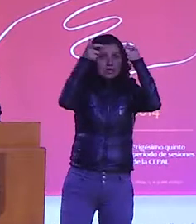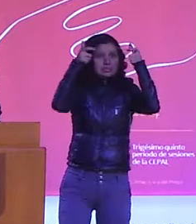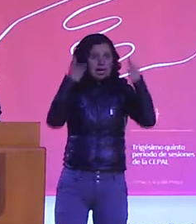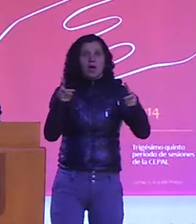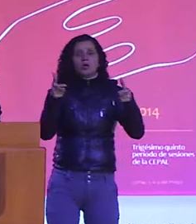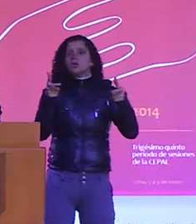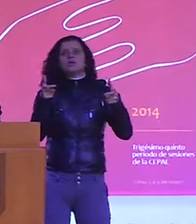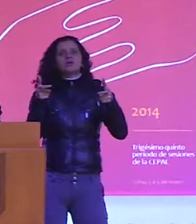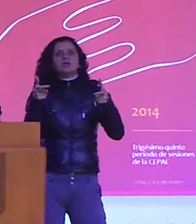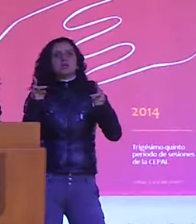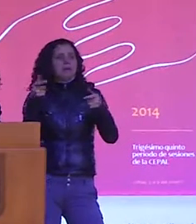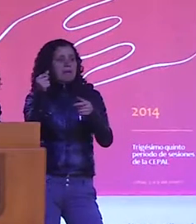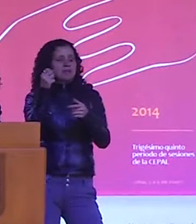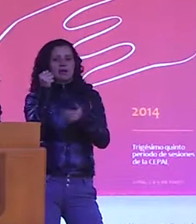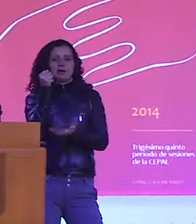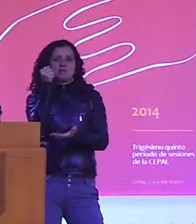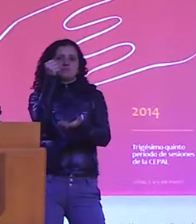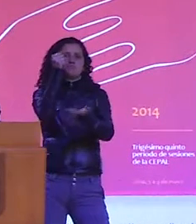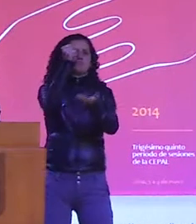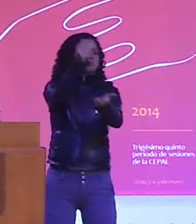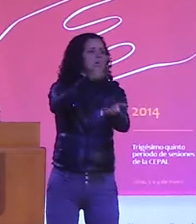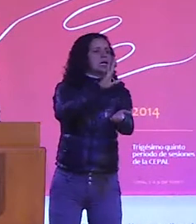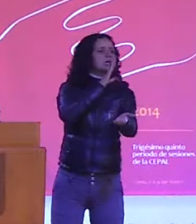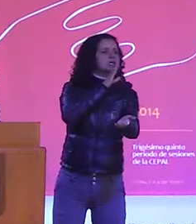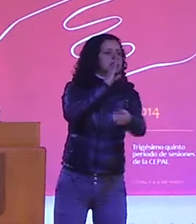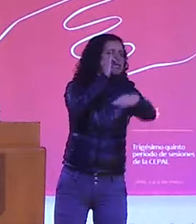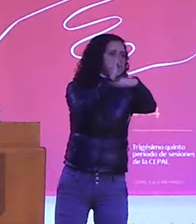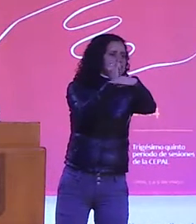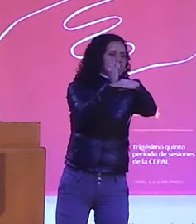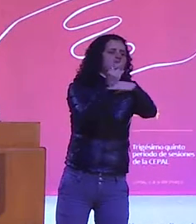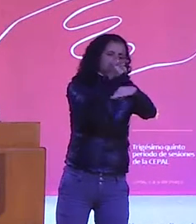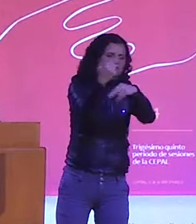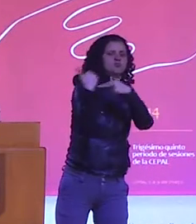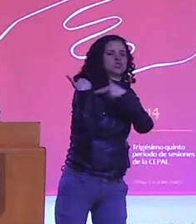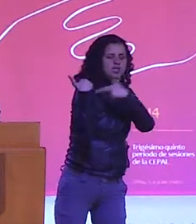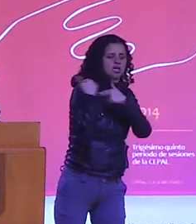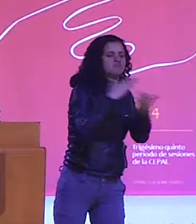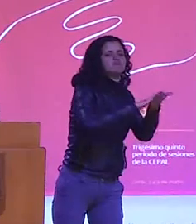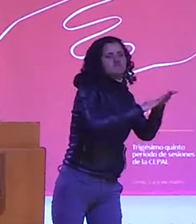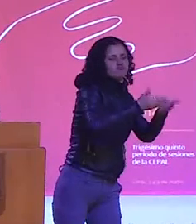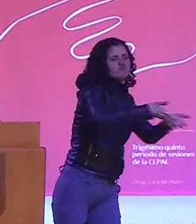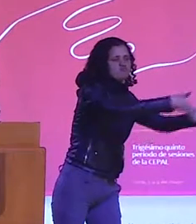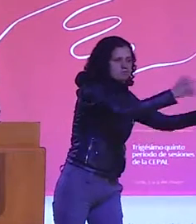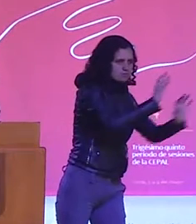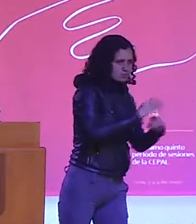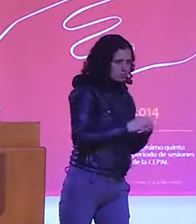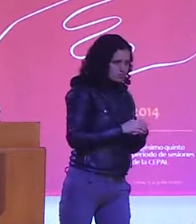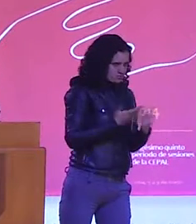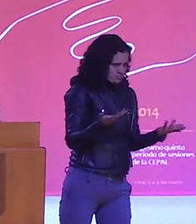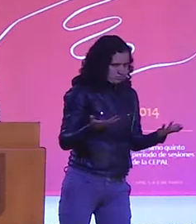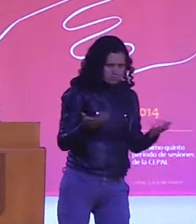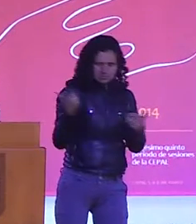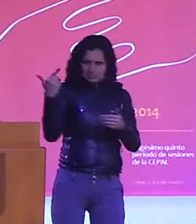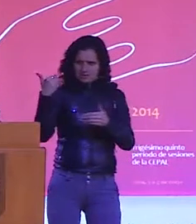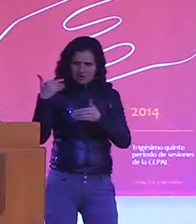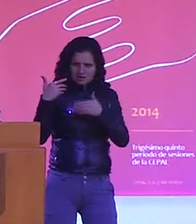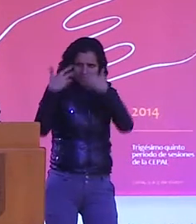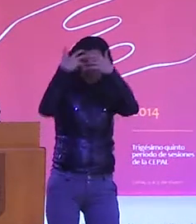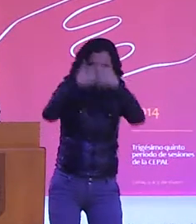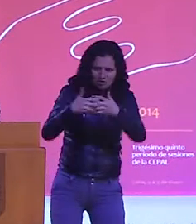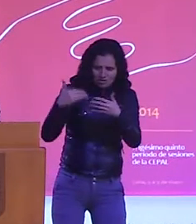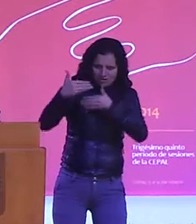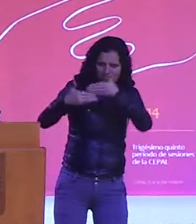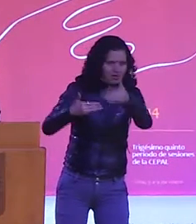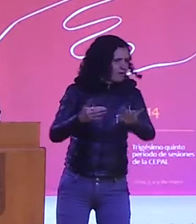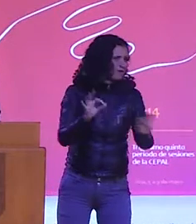Iglesia para que ellos resuelvan los temas de inequidad. ¿Y qué pasó? Ese sistema no funciona porque ese sistema